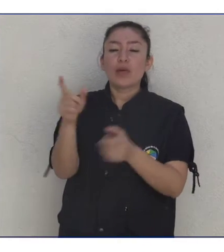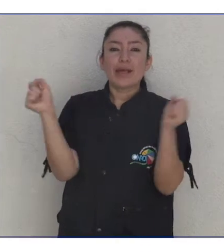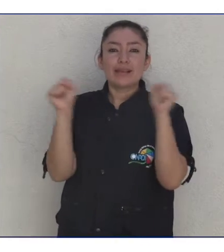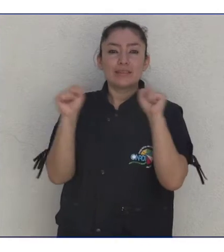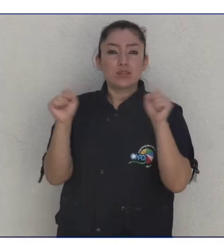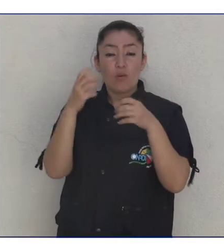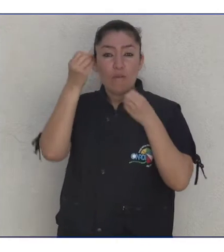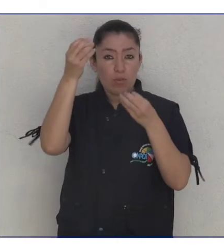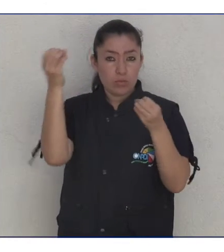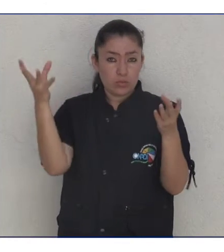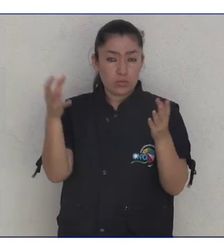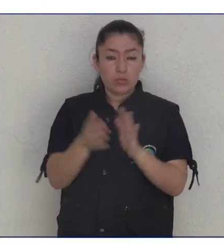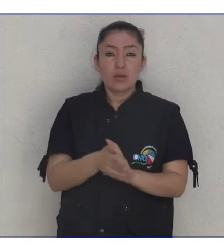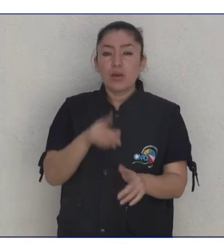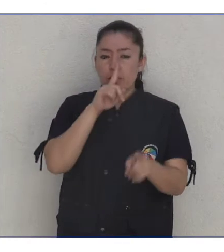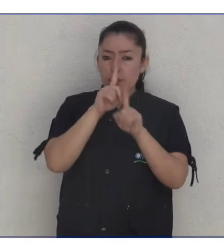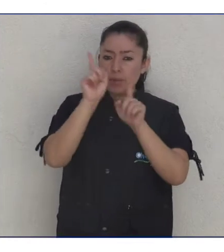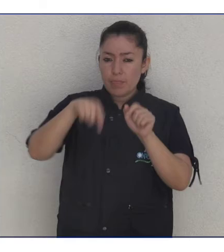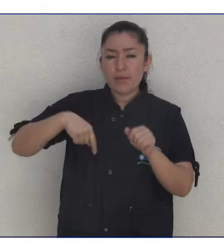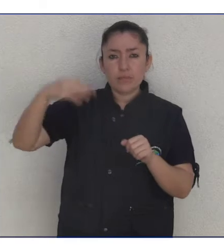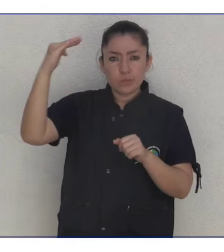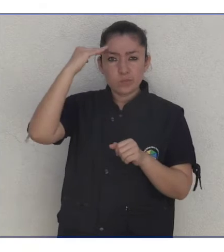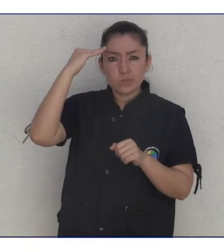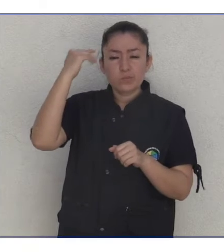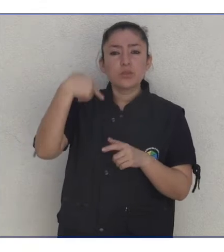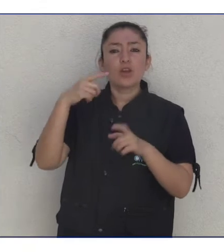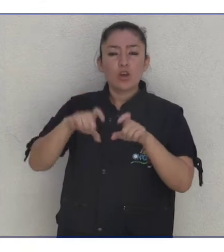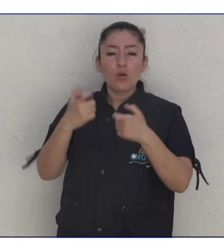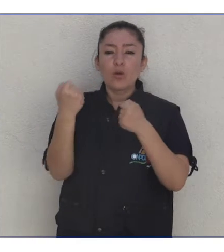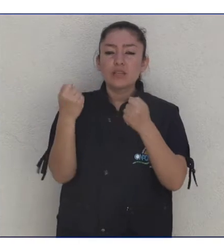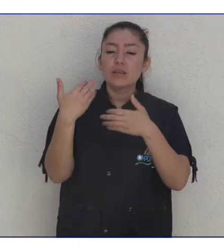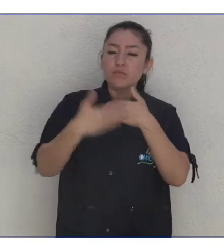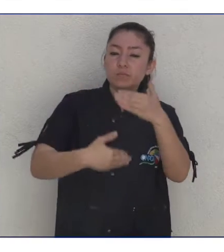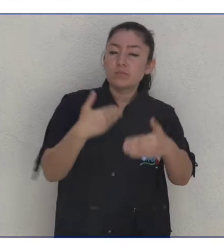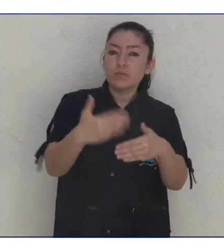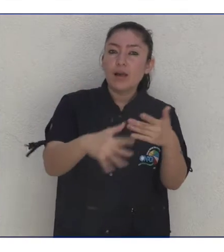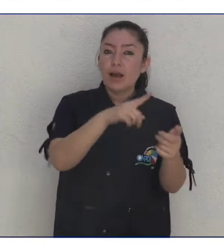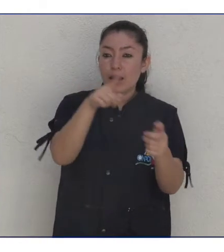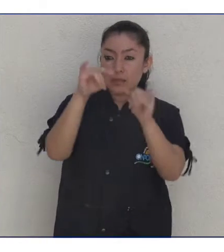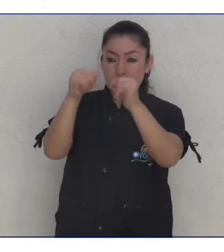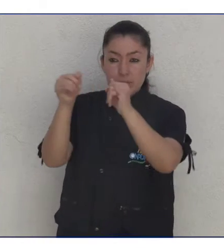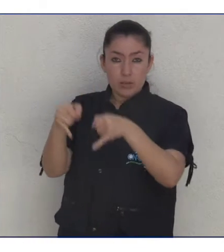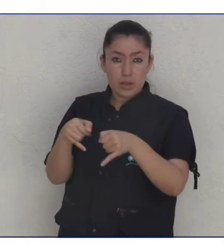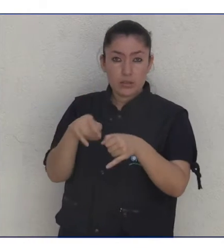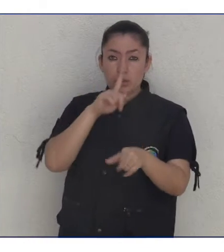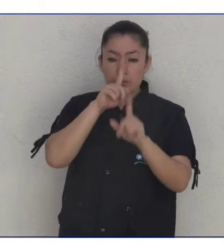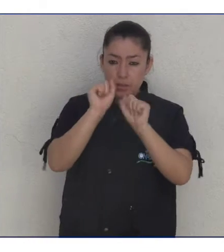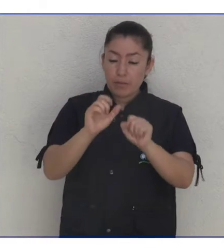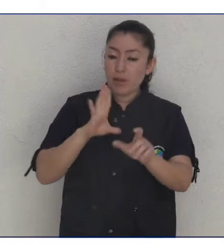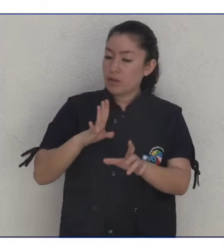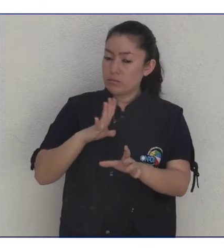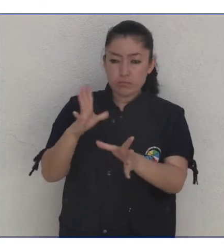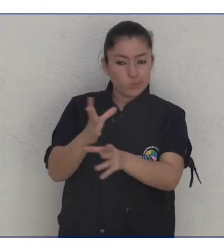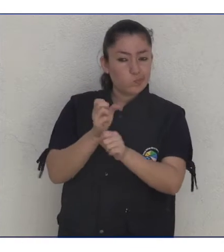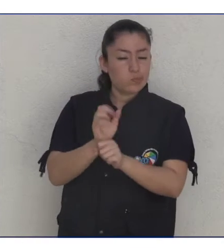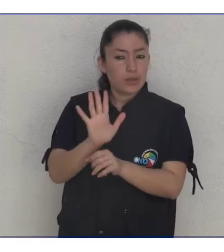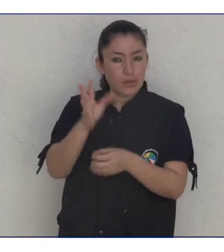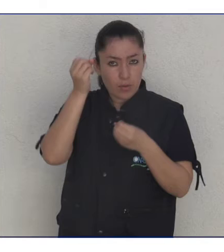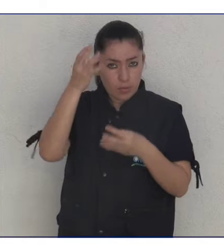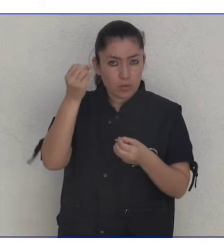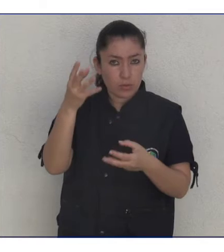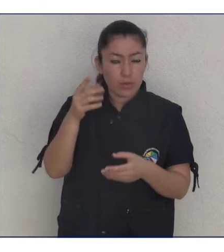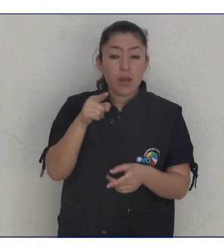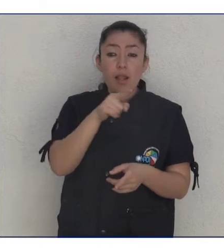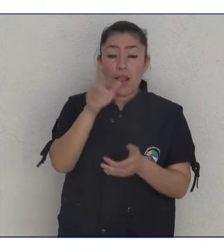sus funciones, salvo que hubiere mediado el consentimiento expreso por escrito de los individuos a que hiciere referencia a la información.